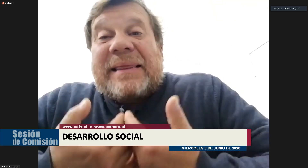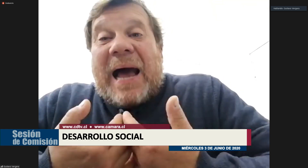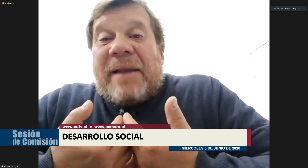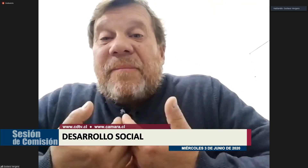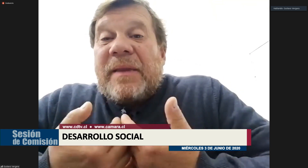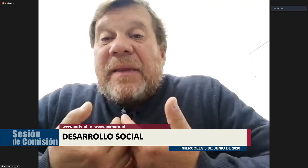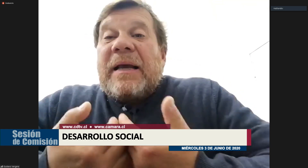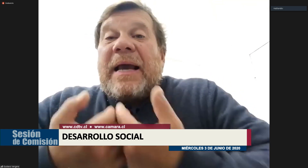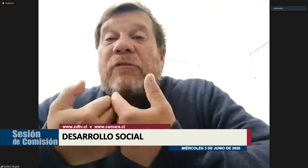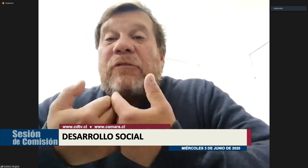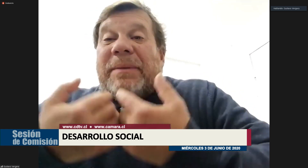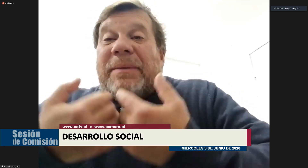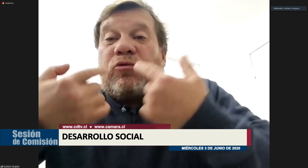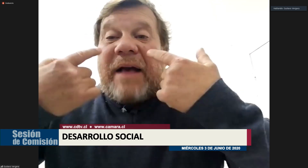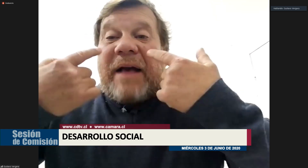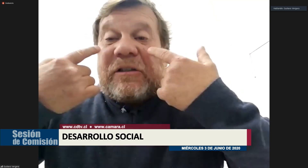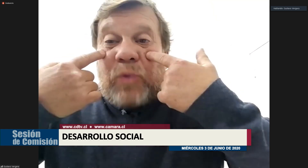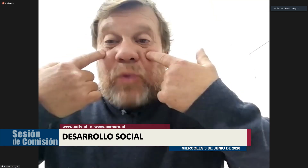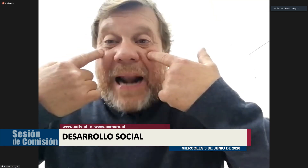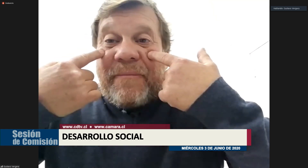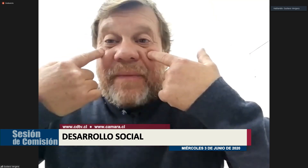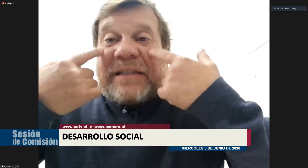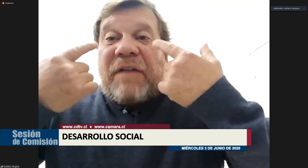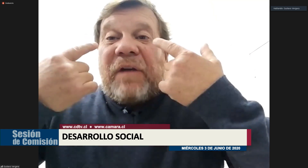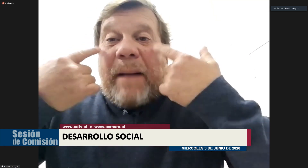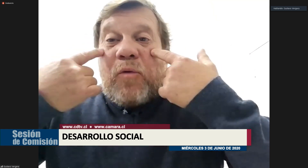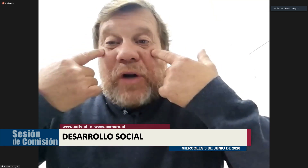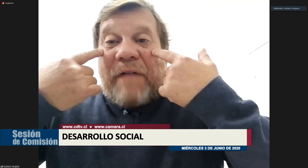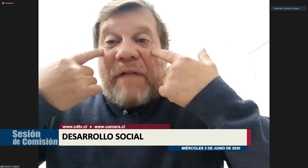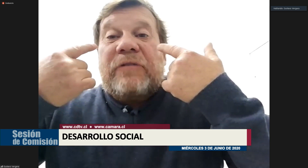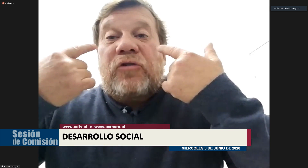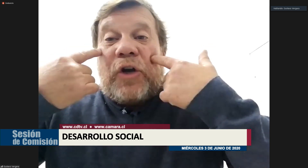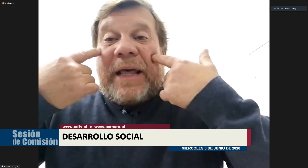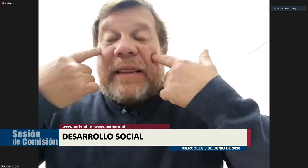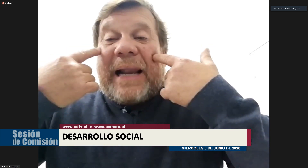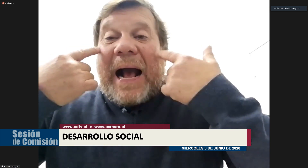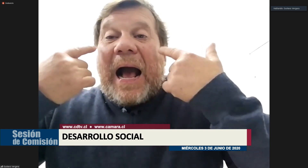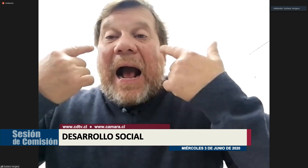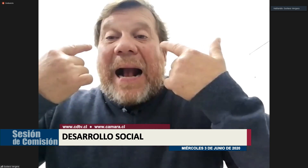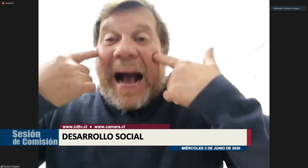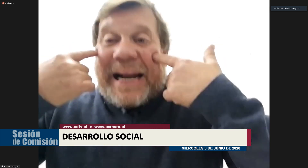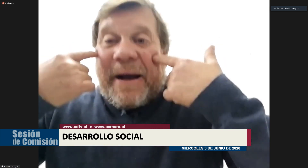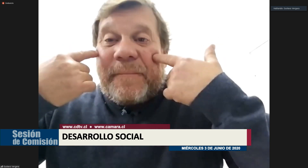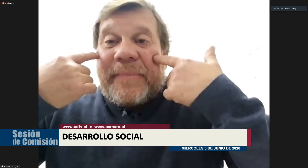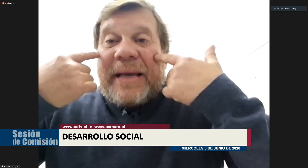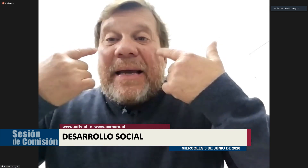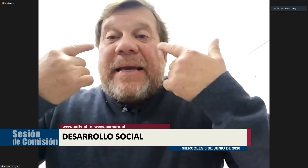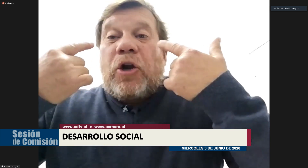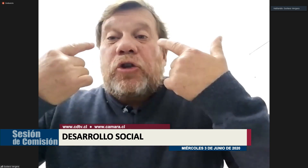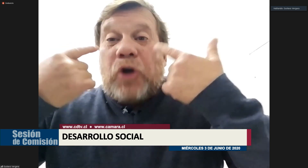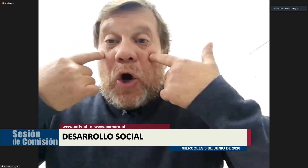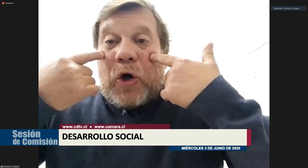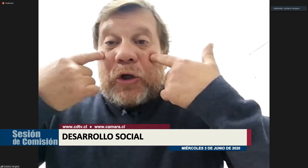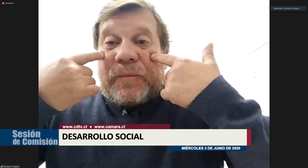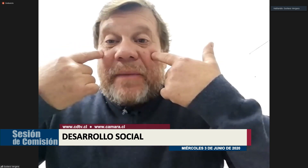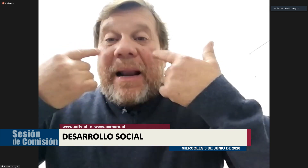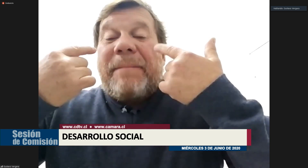tal es una persona visual, se fija mucho en las facciones de la cara y los ojos. Las